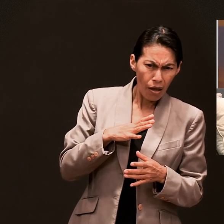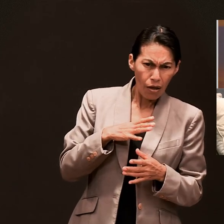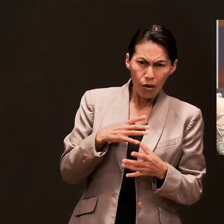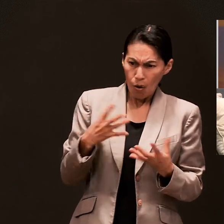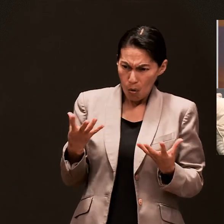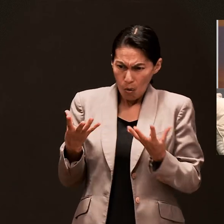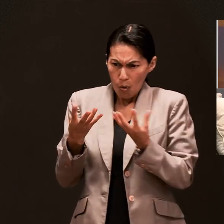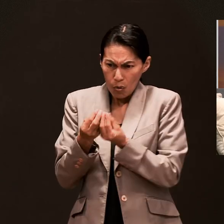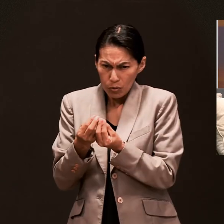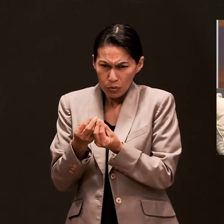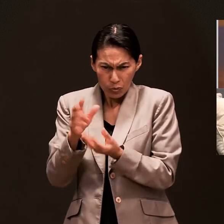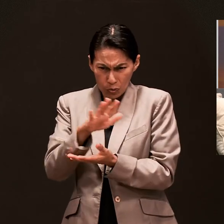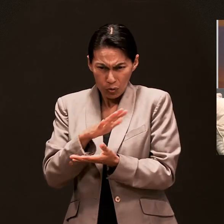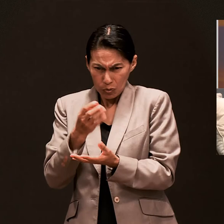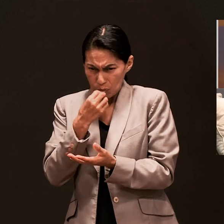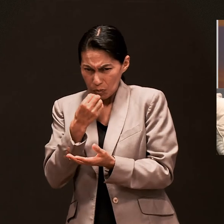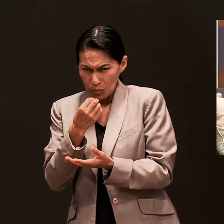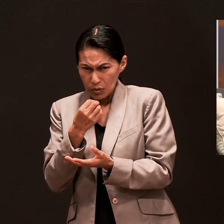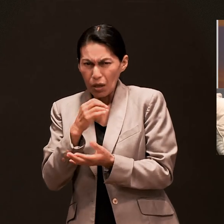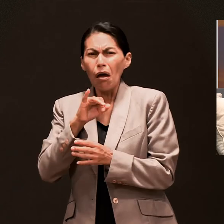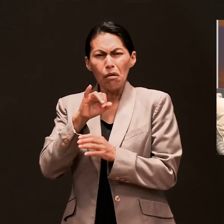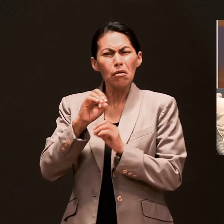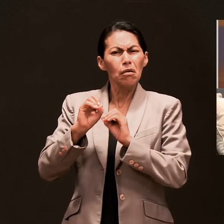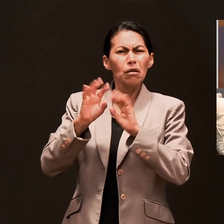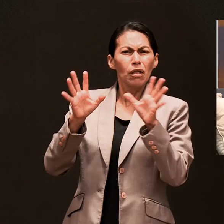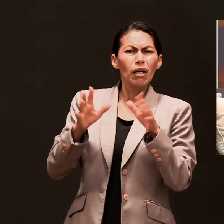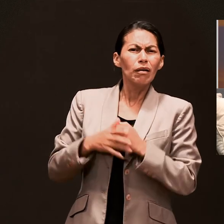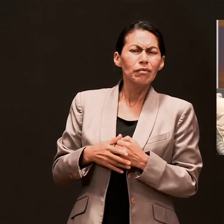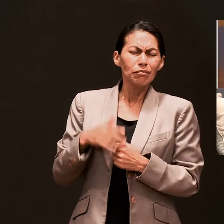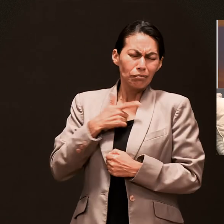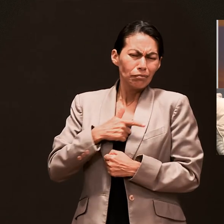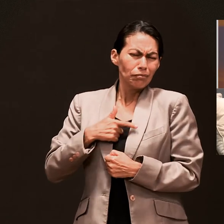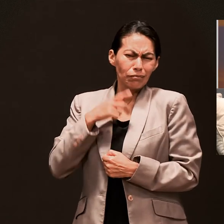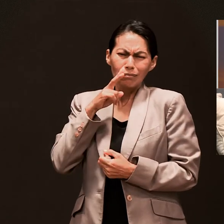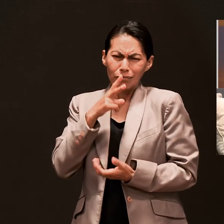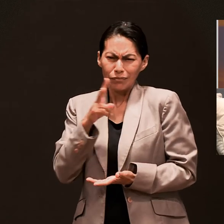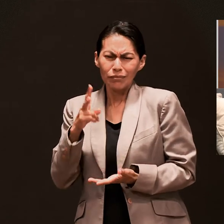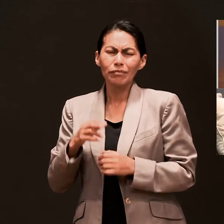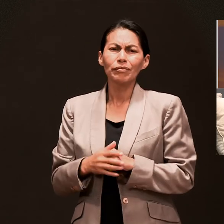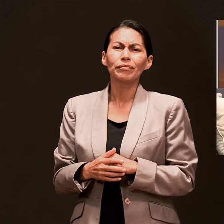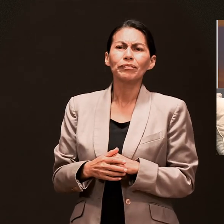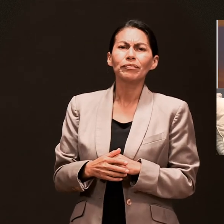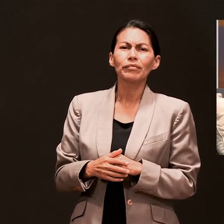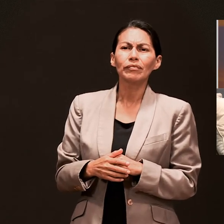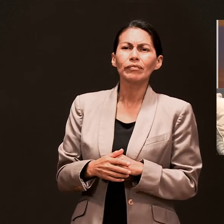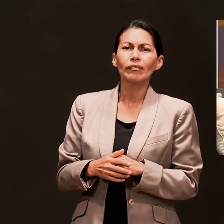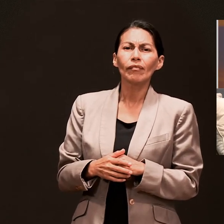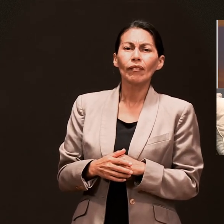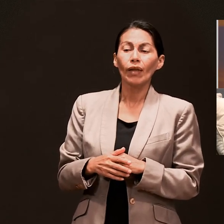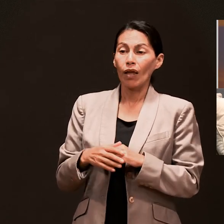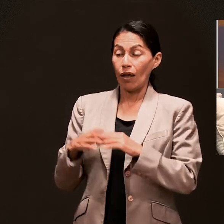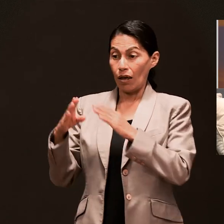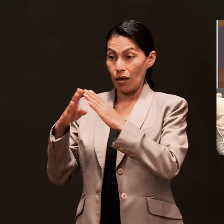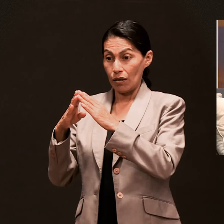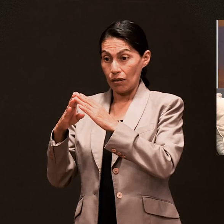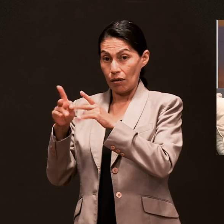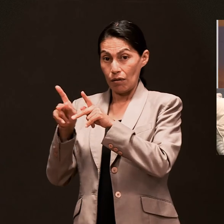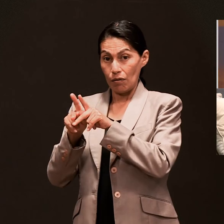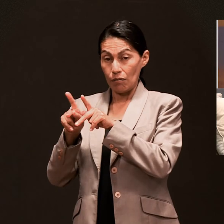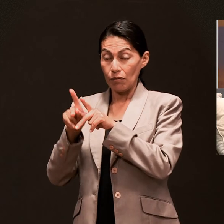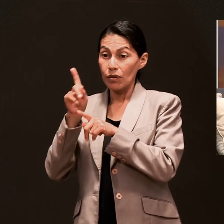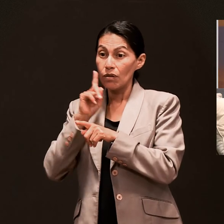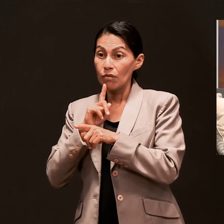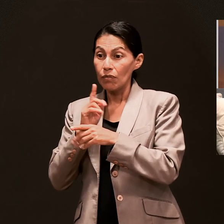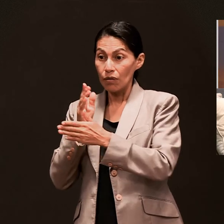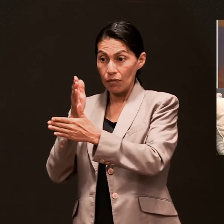porque nos juntamos las comidas y comemos juntas Bueno sí claro que sí tía y me dio gusto verlos no Entonces voy